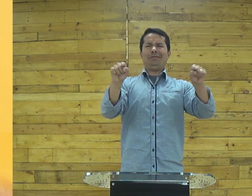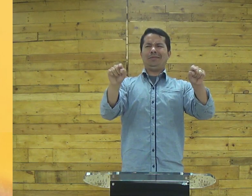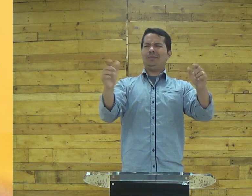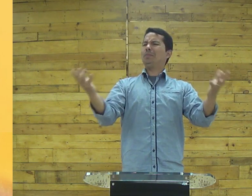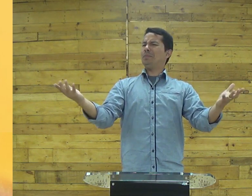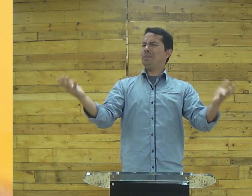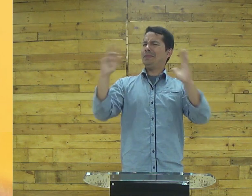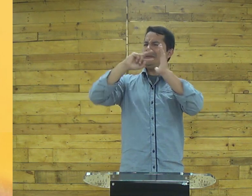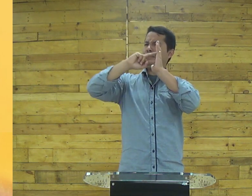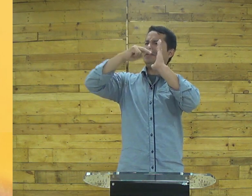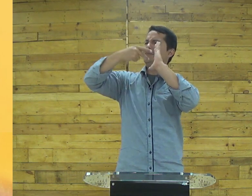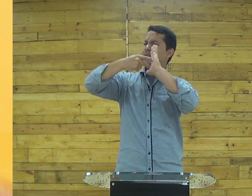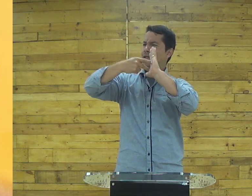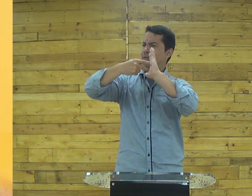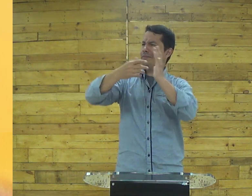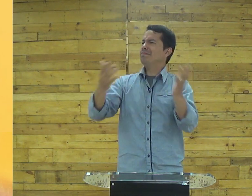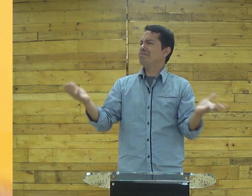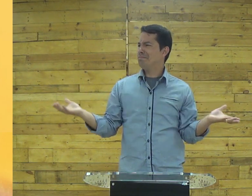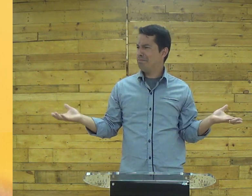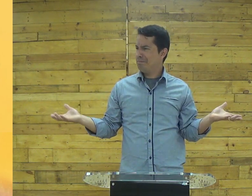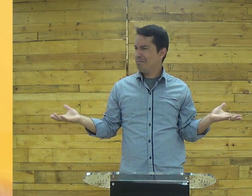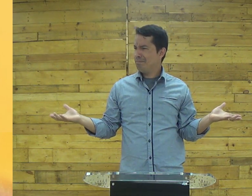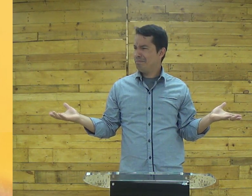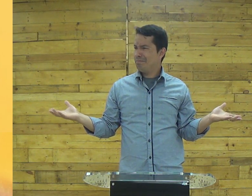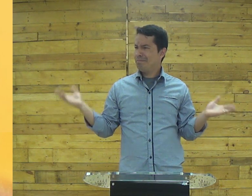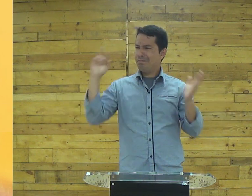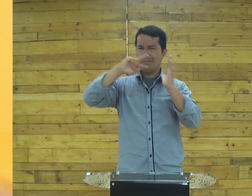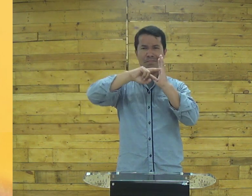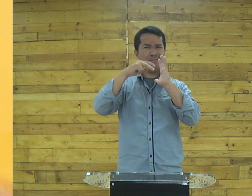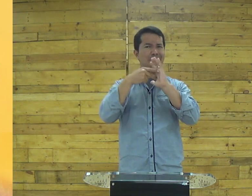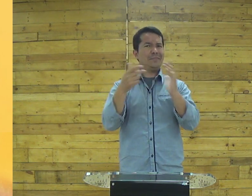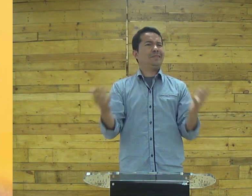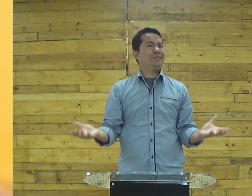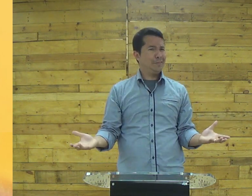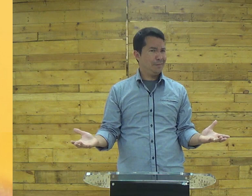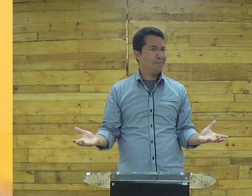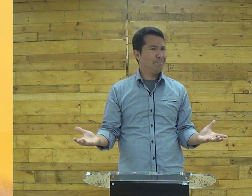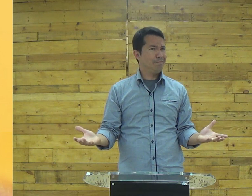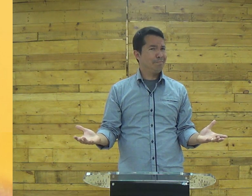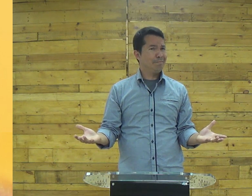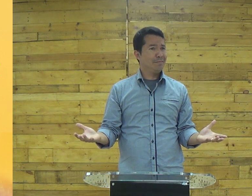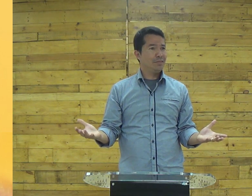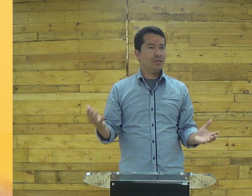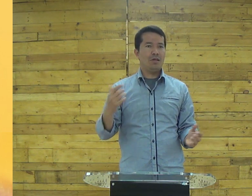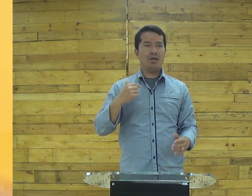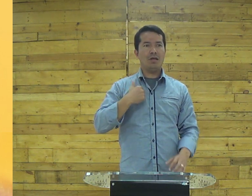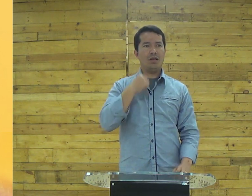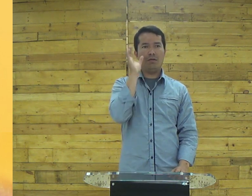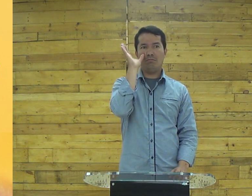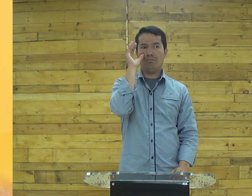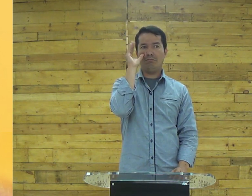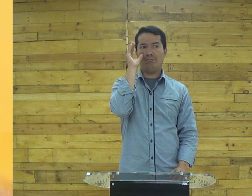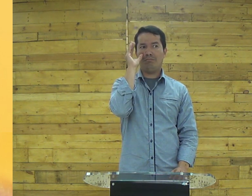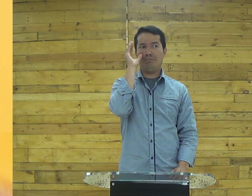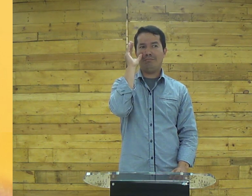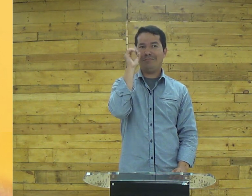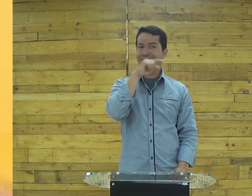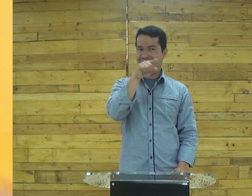Crer. Uma grande interrogação ali. O que ela significa? O que significa essa palavra? Eu